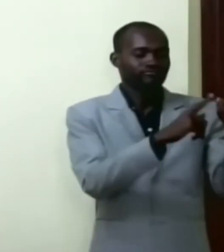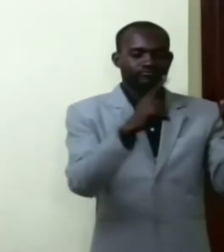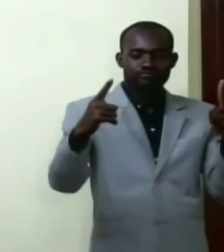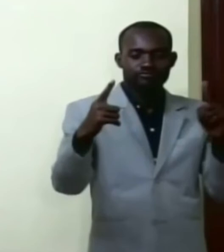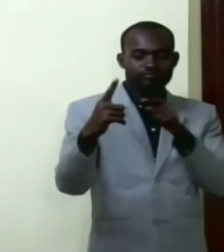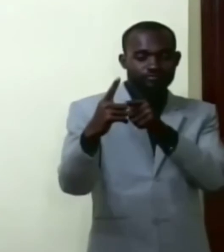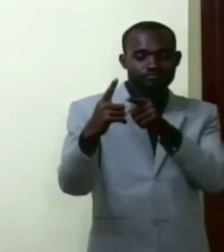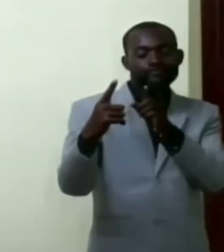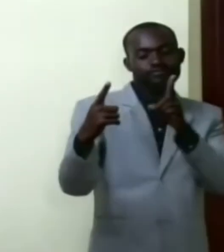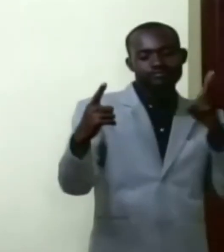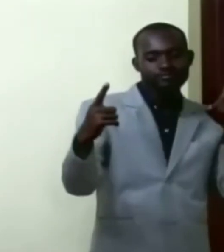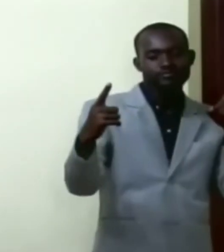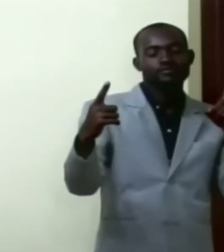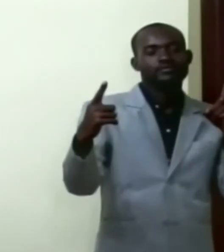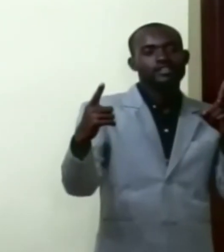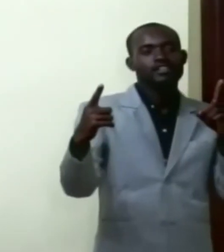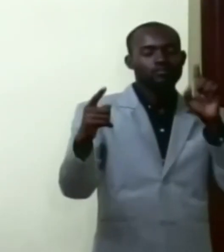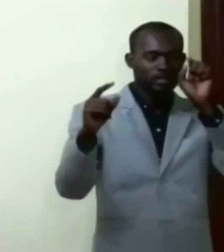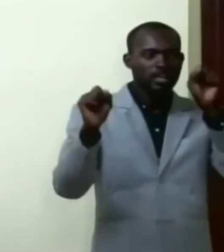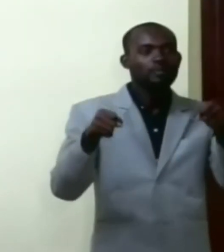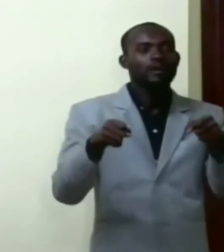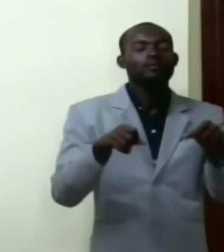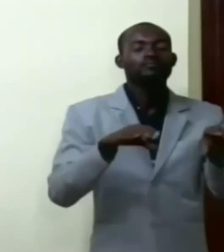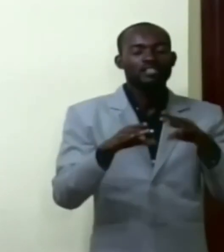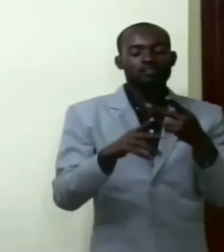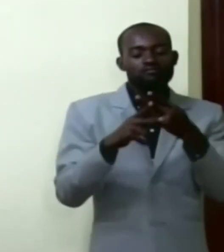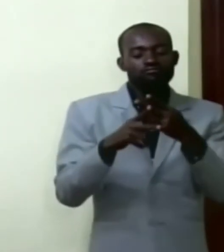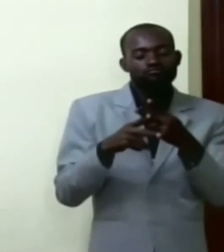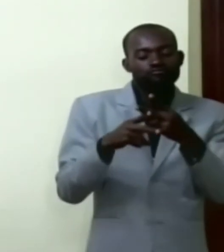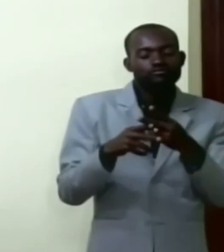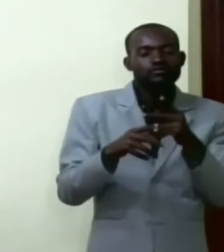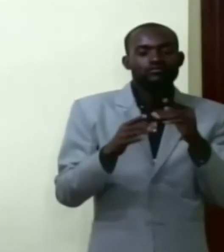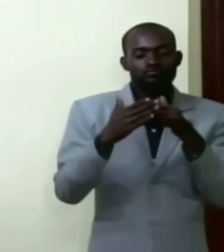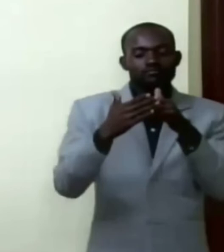l'autre monde pour nous continuer à faire prévention contre le coronavirus.